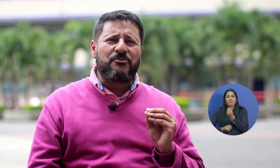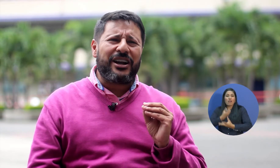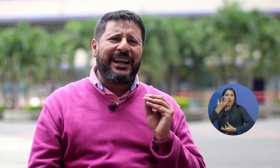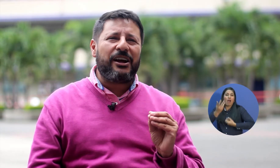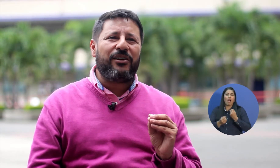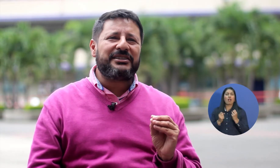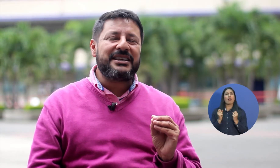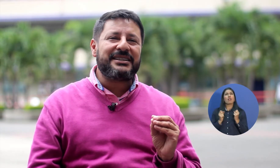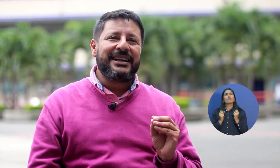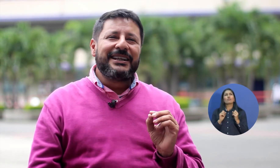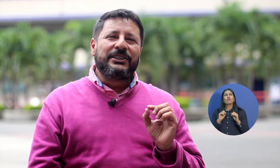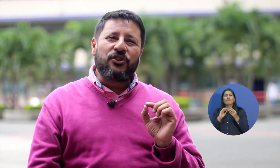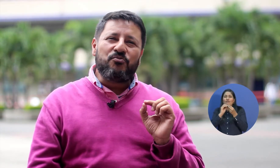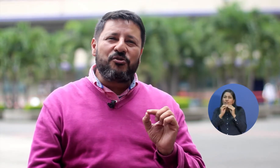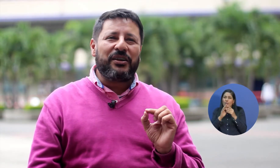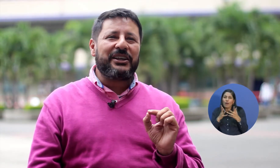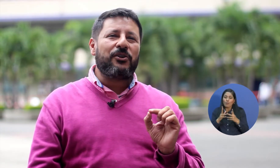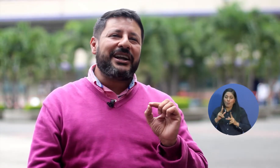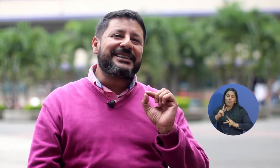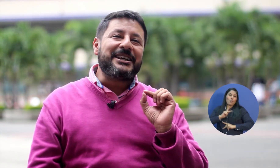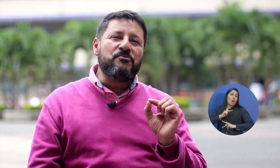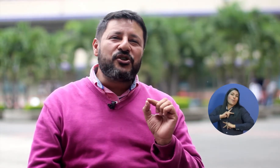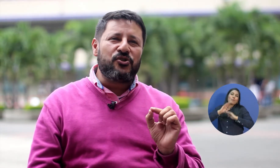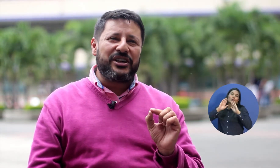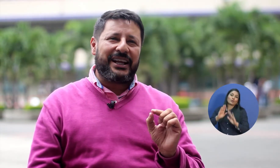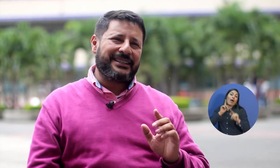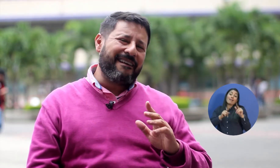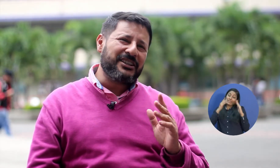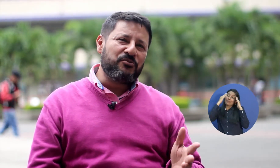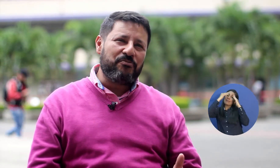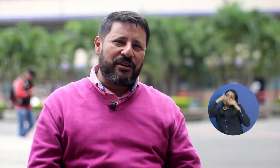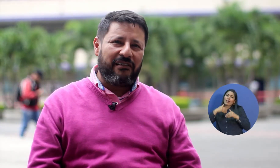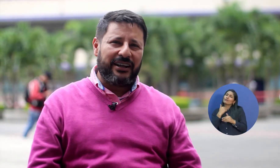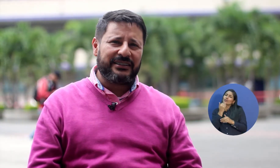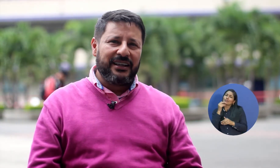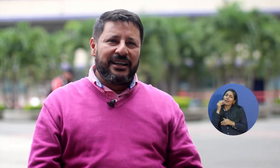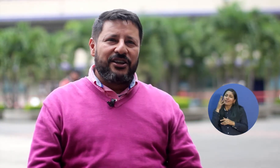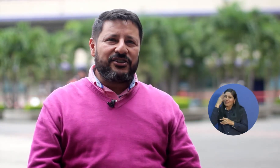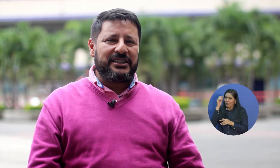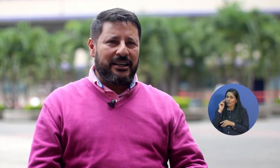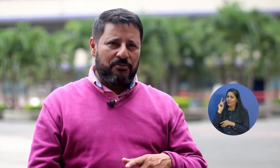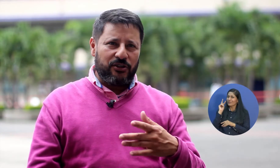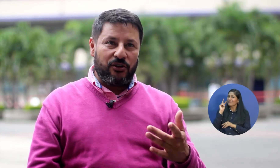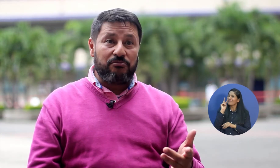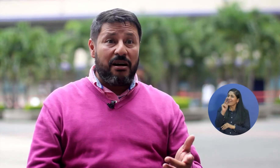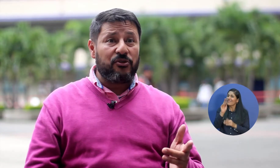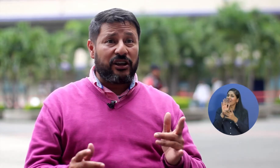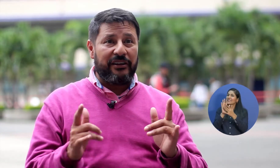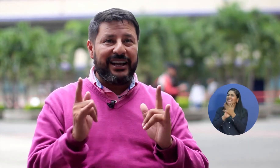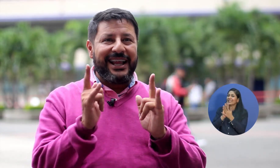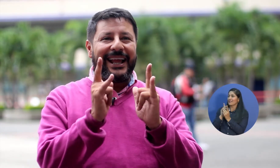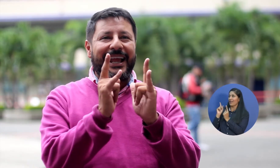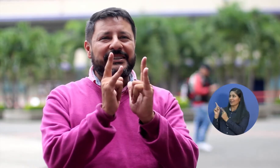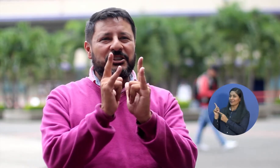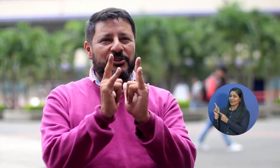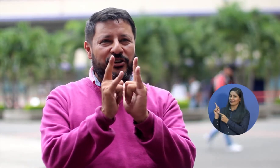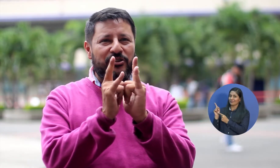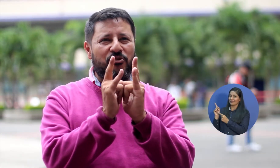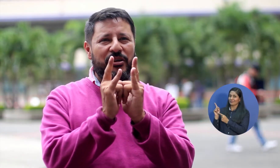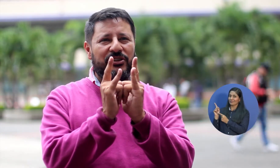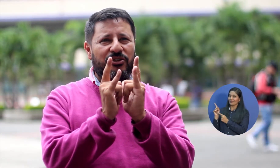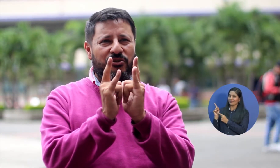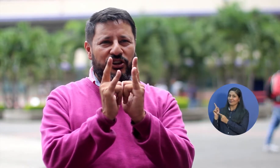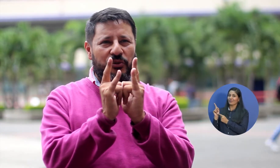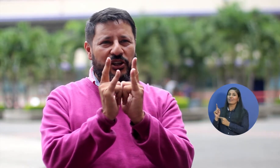expresiones de amor en lengua de señas son muy particulares y muy únicas y a veces muy privadas. No sé si de pronto vamos a ver esta expresión